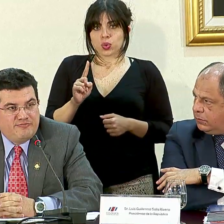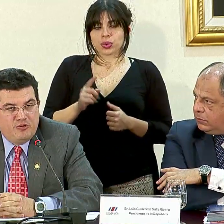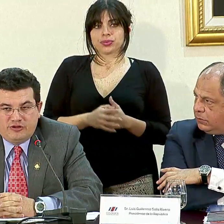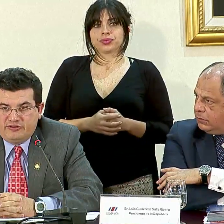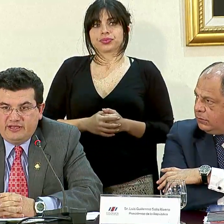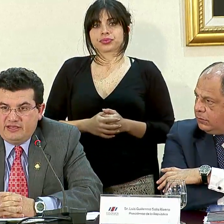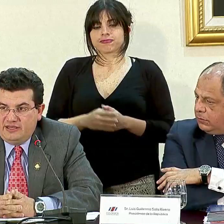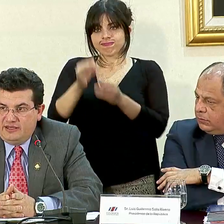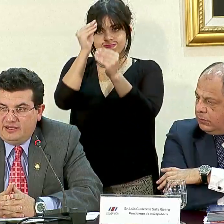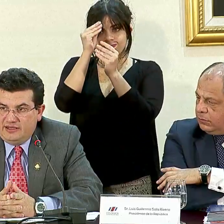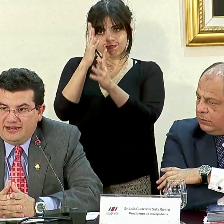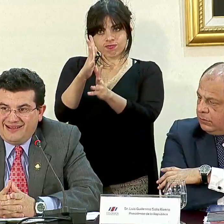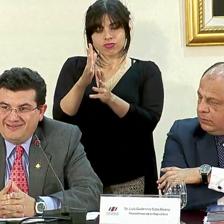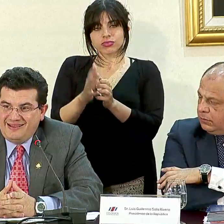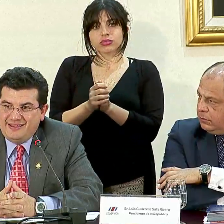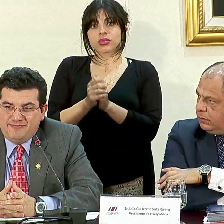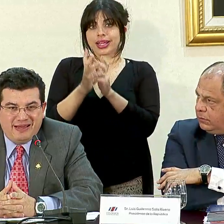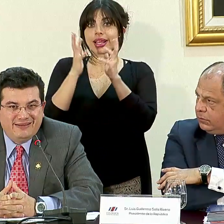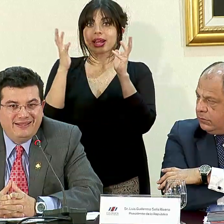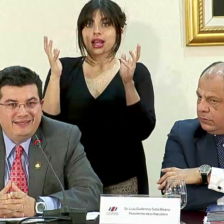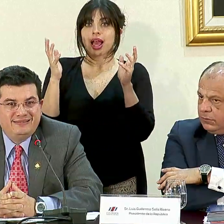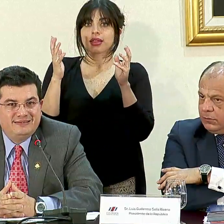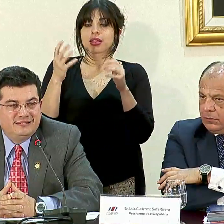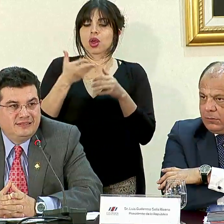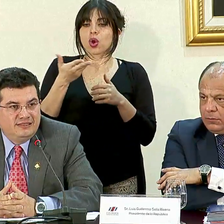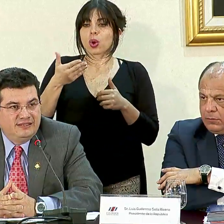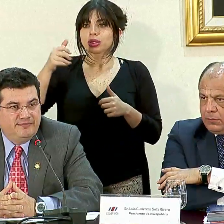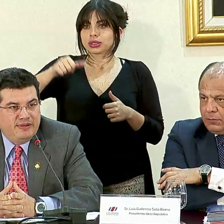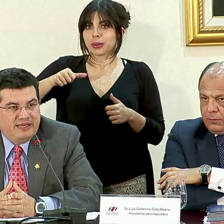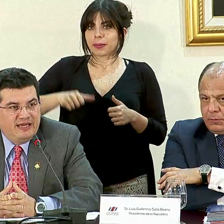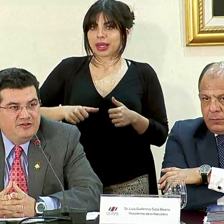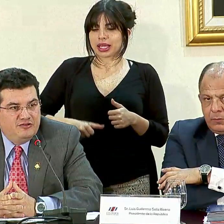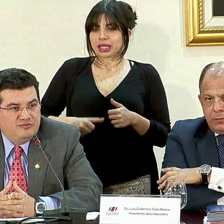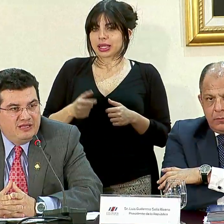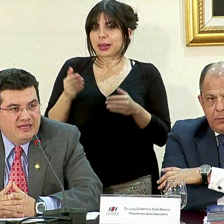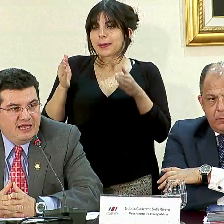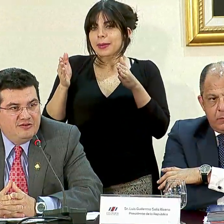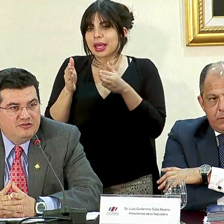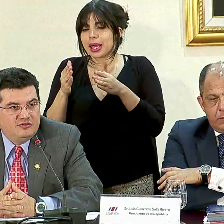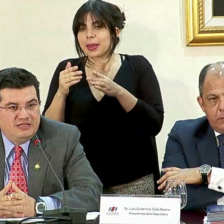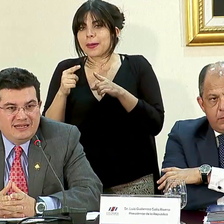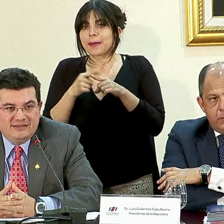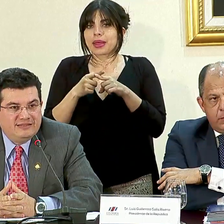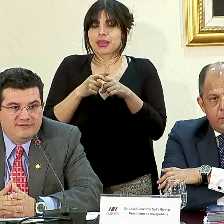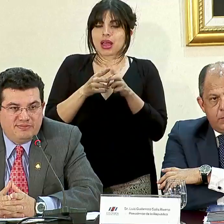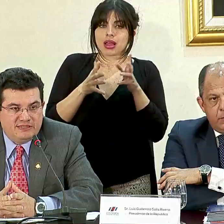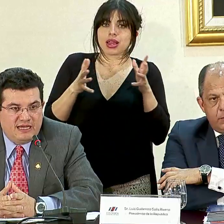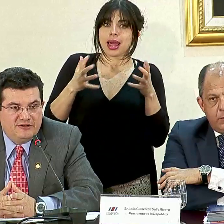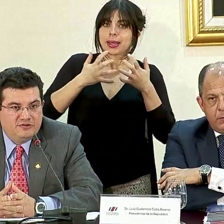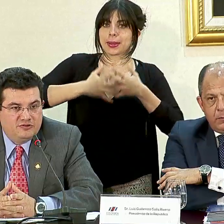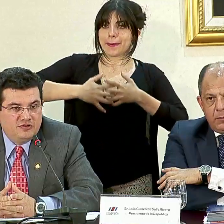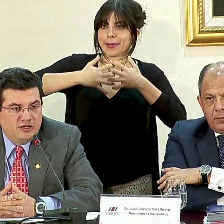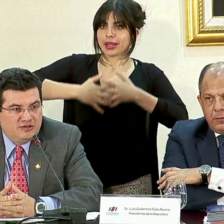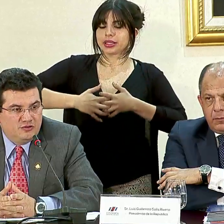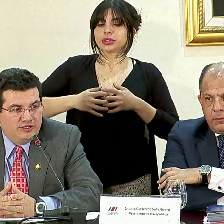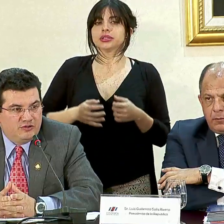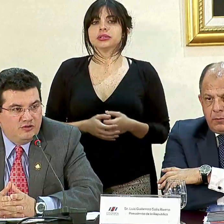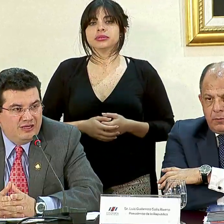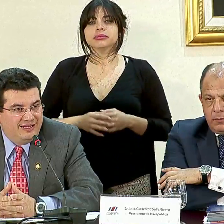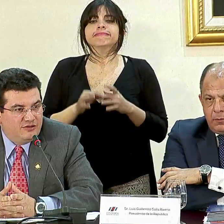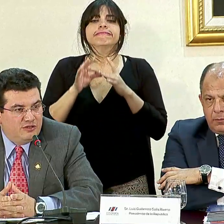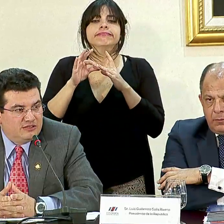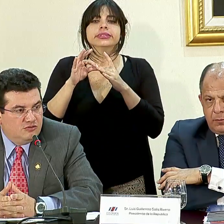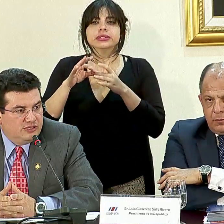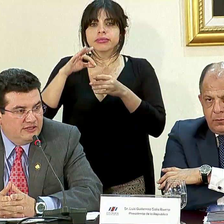un reporte grande de pérdidas de pequeños, medianos y grandes empresarios, sobre